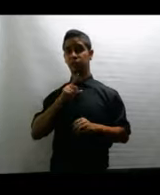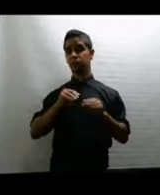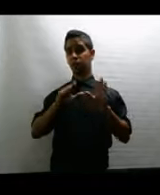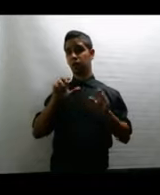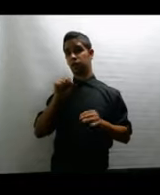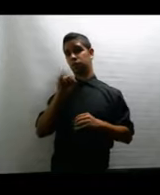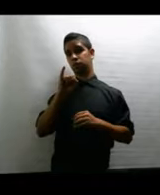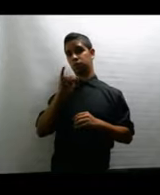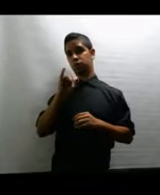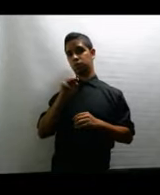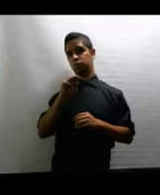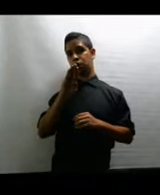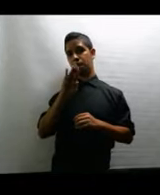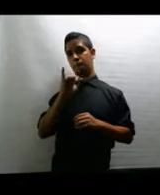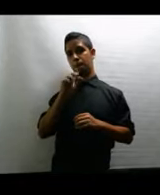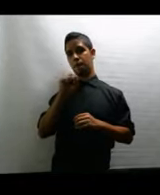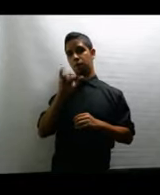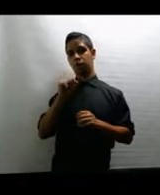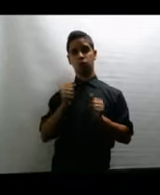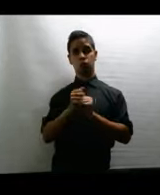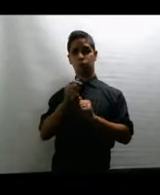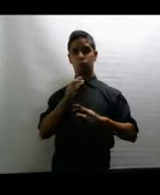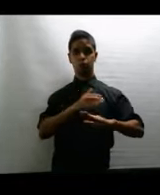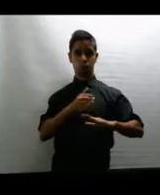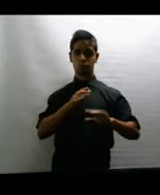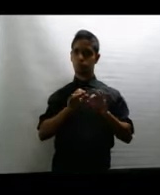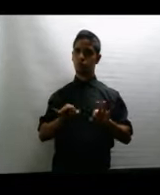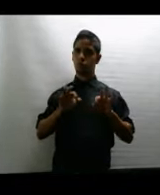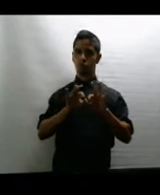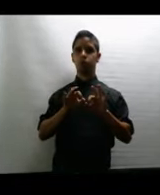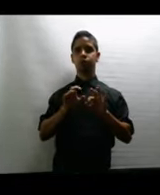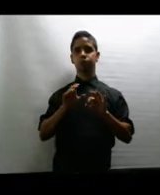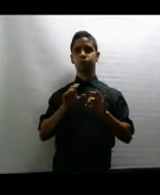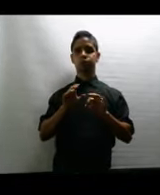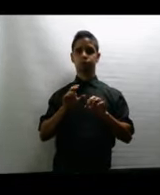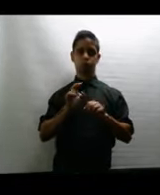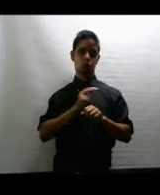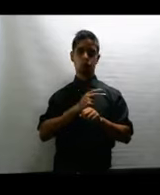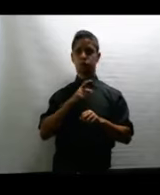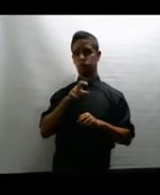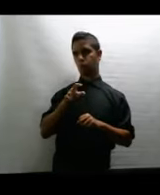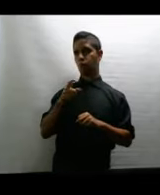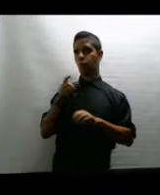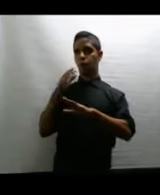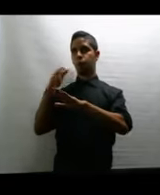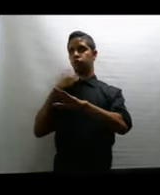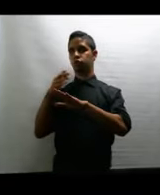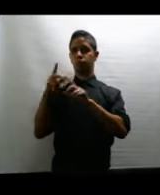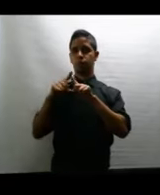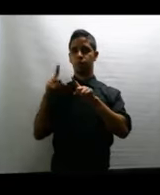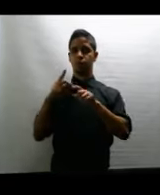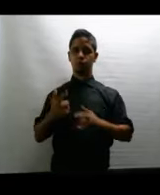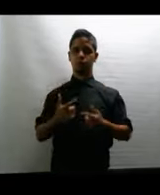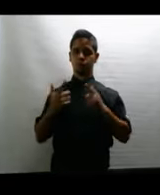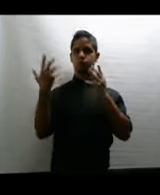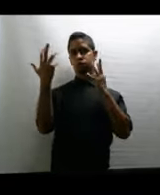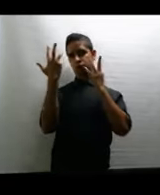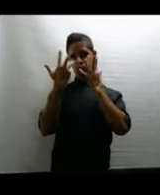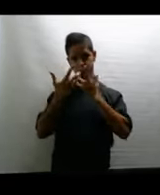con la música, ¿verdad? La música necesita que los músicos existan para que ella exista y nosotros necesitamos a la música, así que